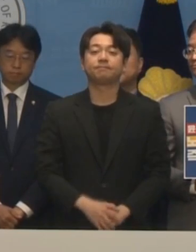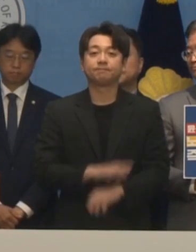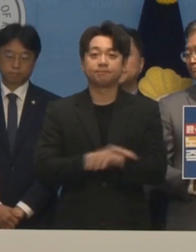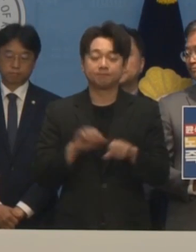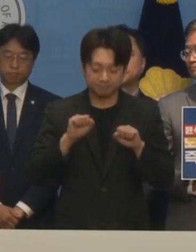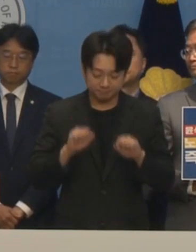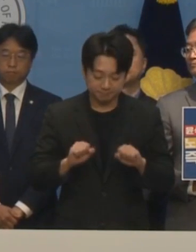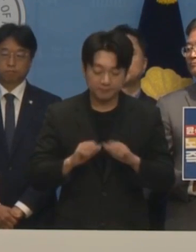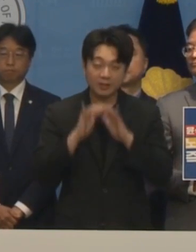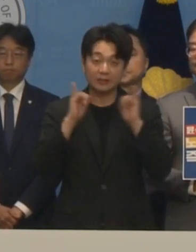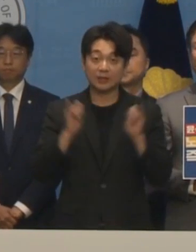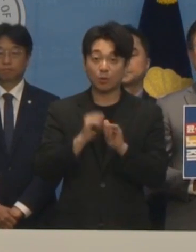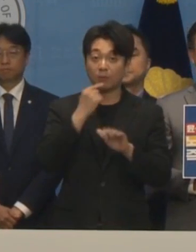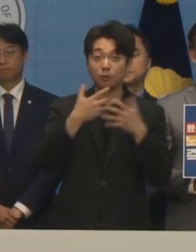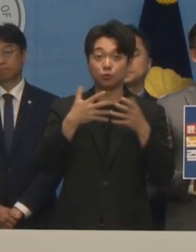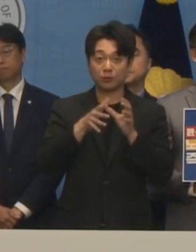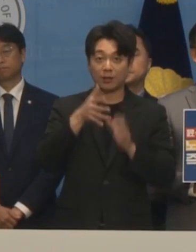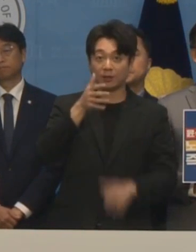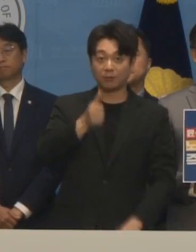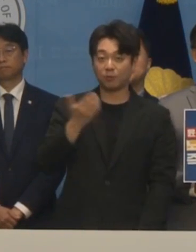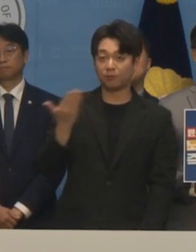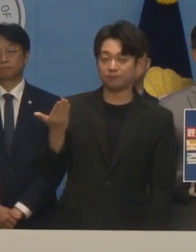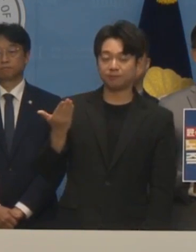안녕하십니까. 사회민주당 대표 한창민입니다.